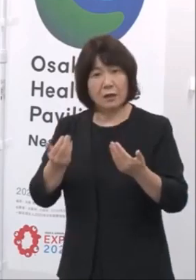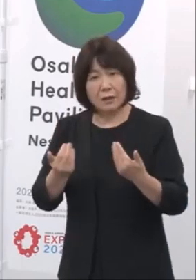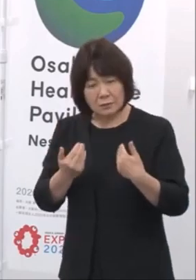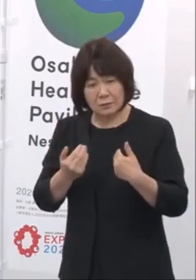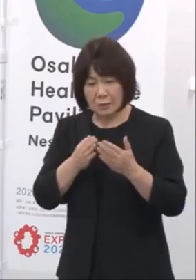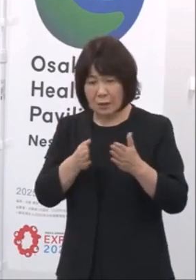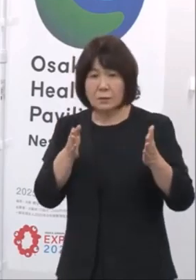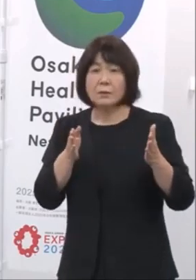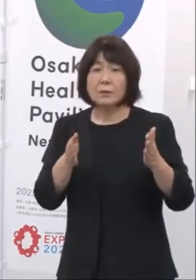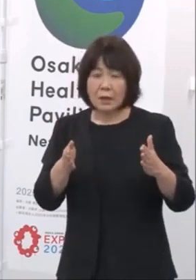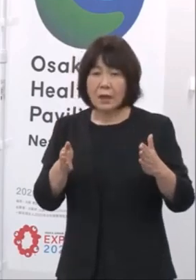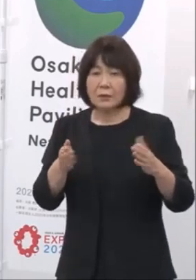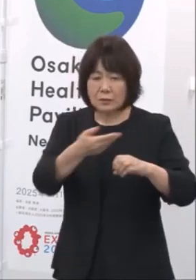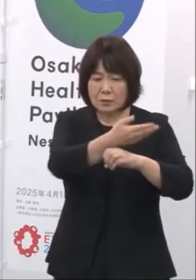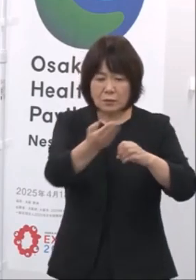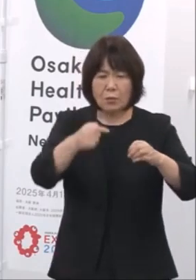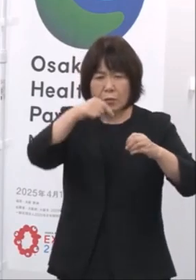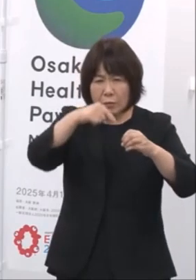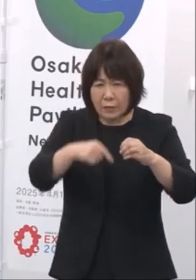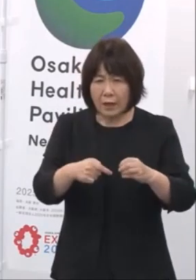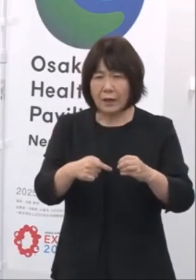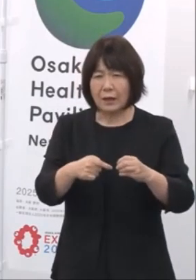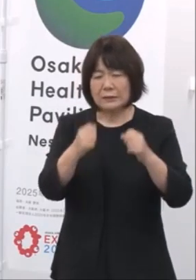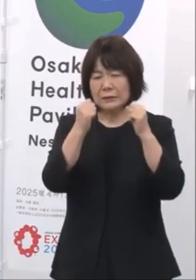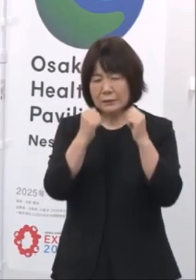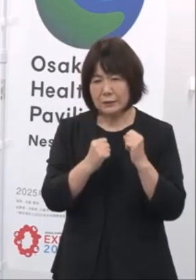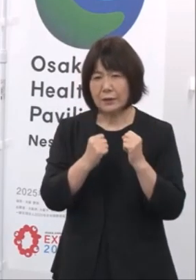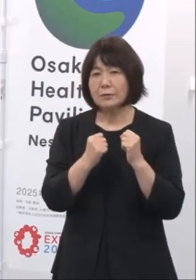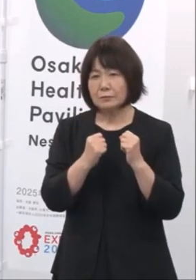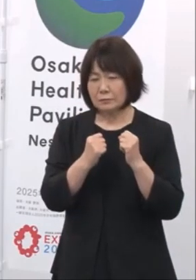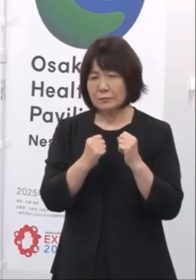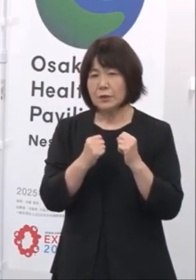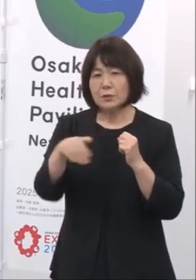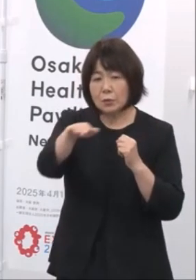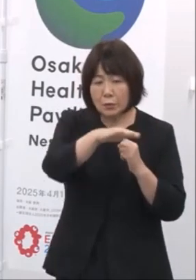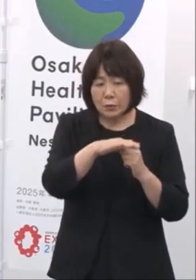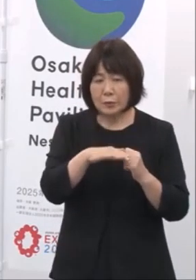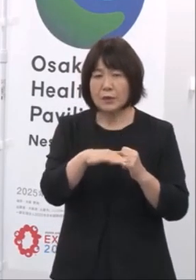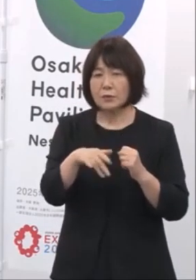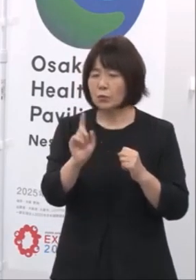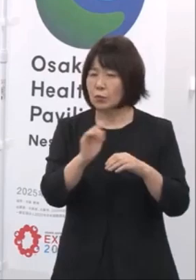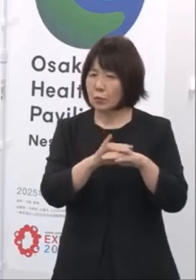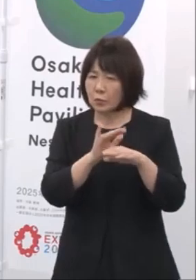間島内に滞在されている方をどうやって